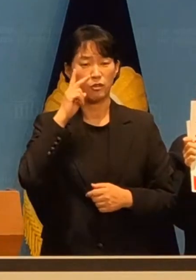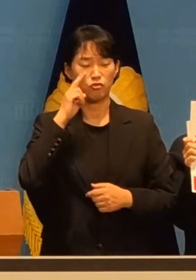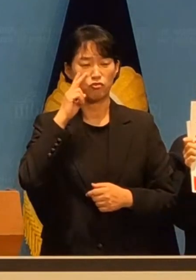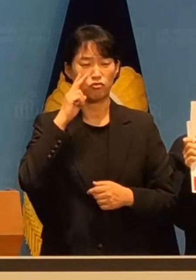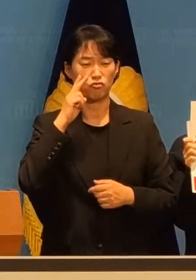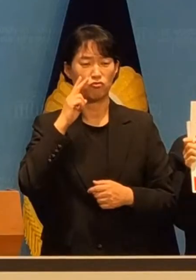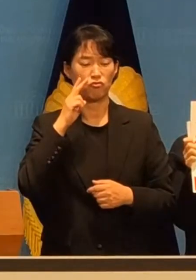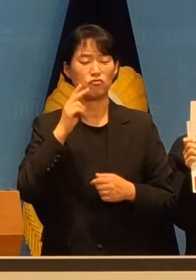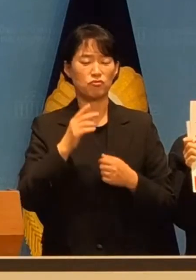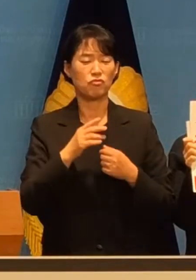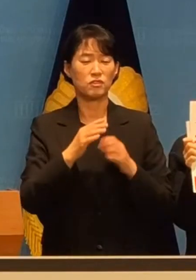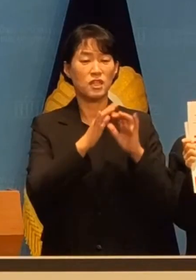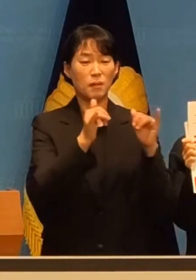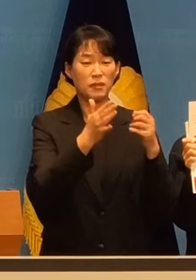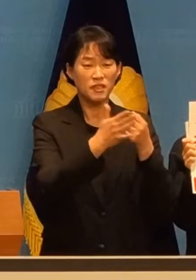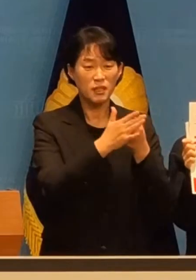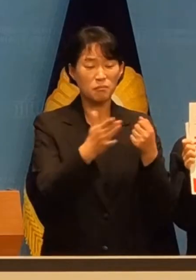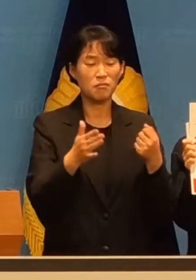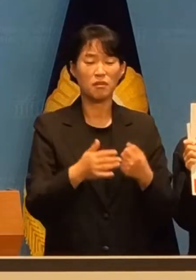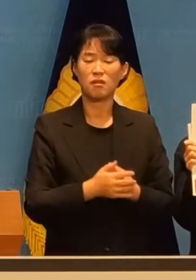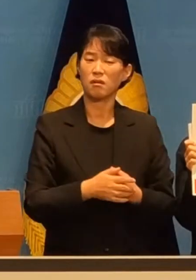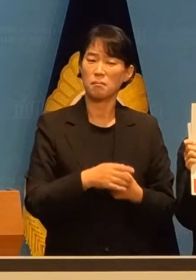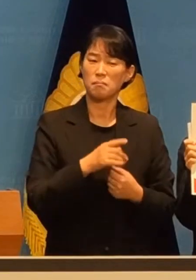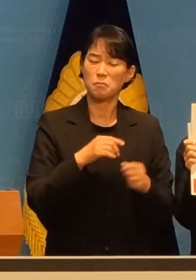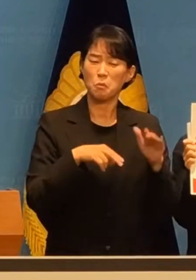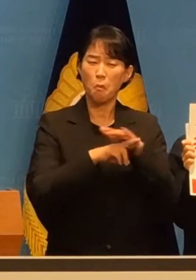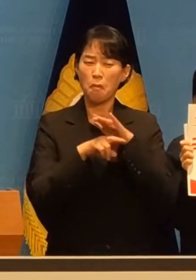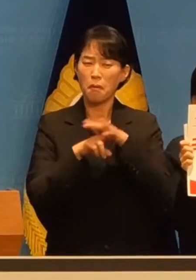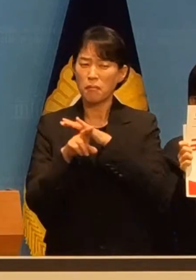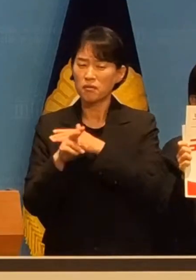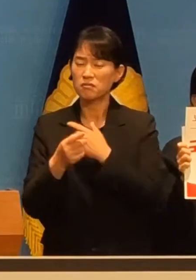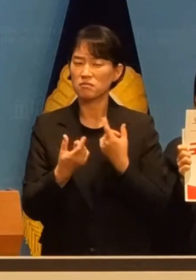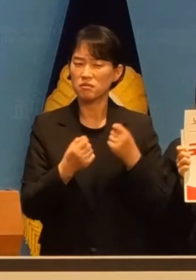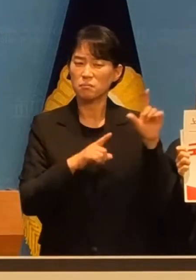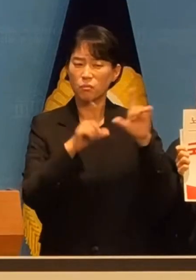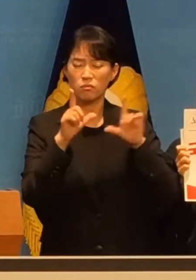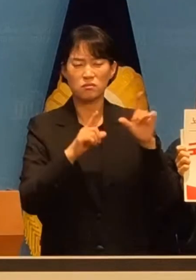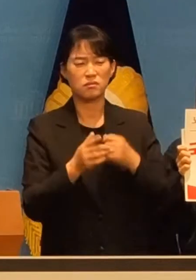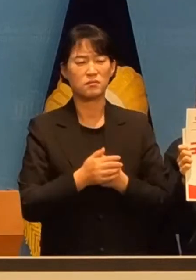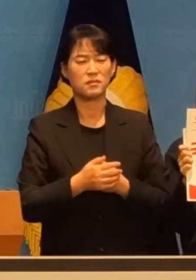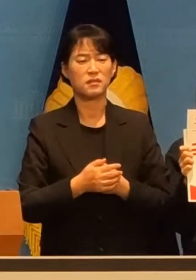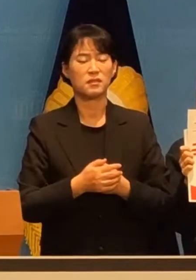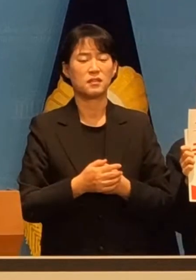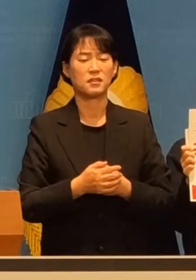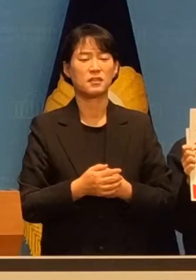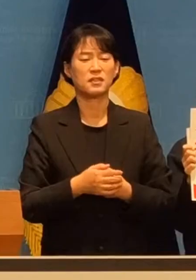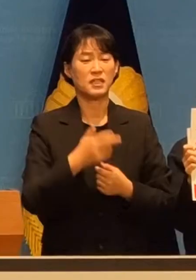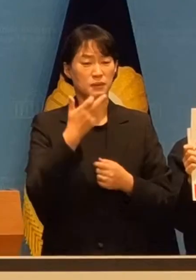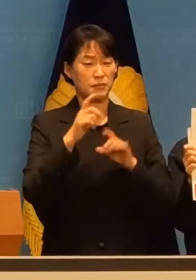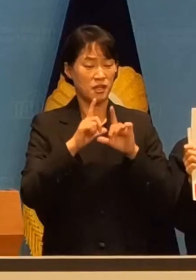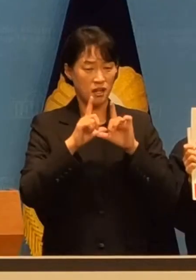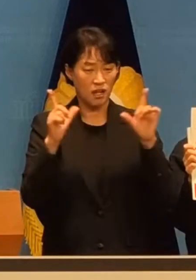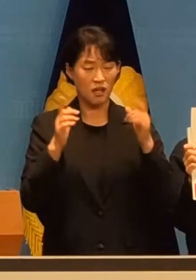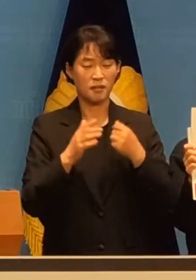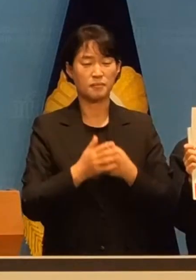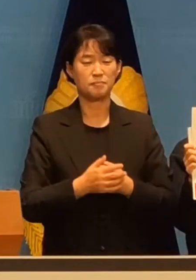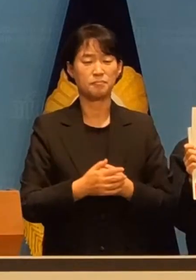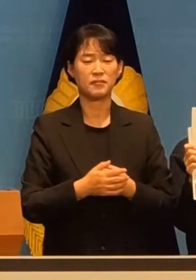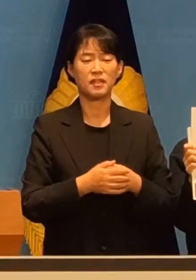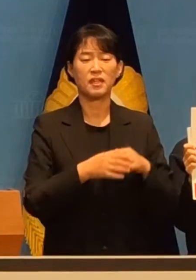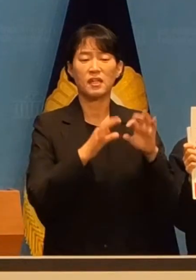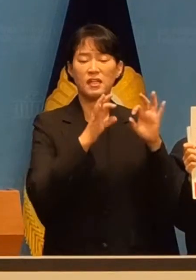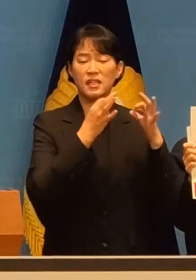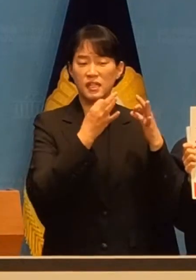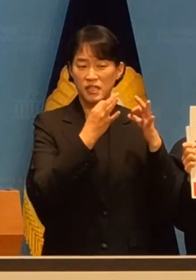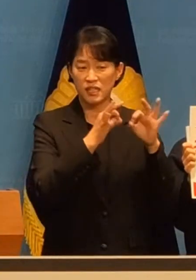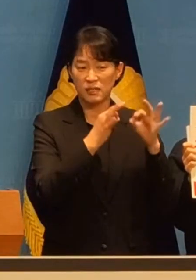국적이라고 또 해외 상장을 방패 삼아서 도망 다니고 있는 것 같습니다. 하여튼 17일 날 가방위 청문회에 김범석 의장이